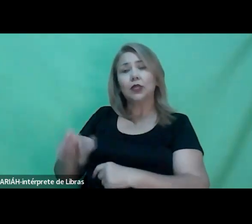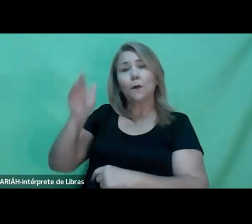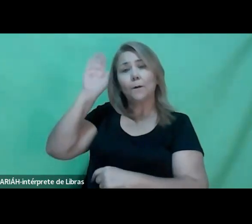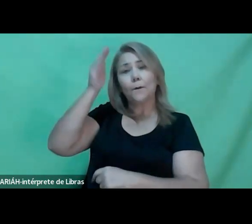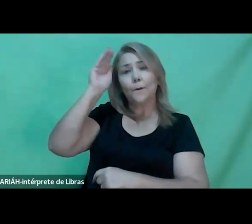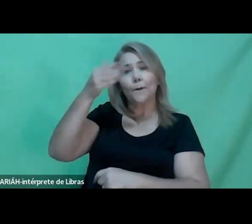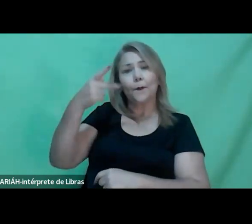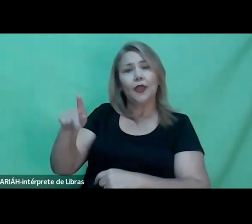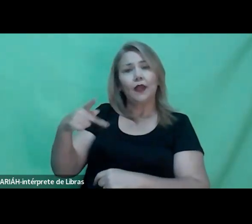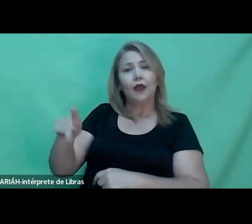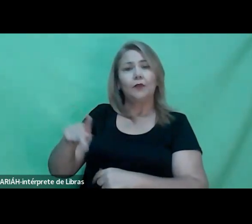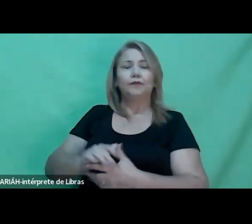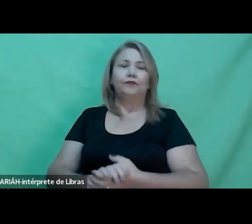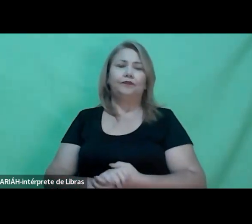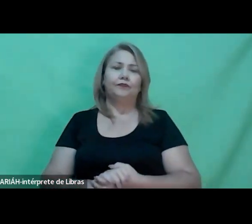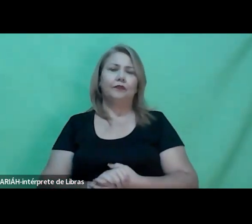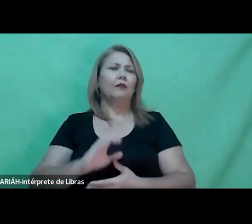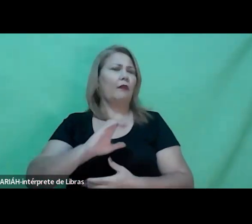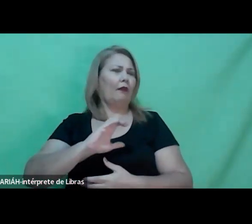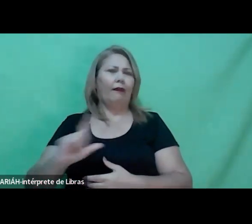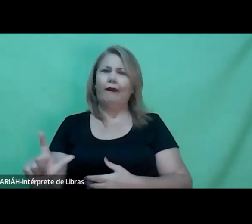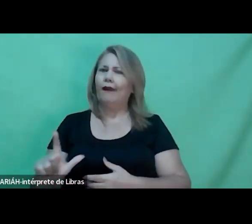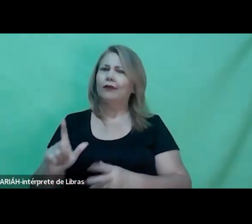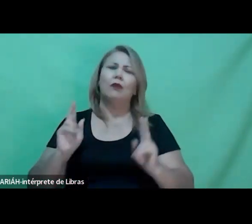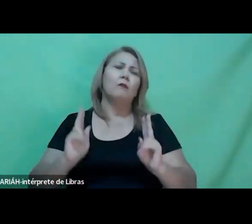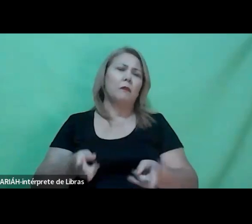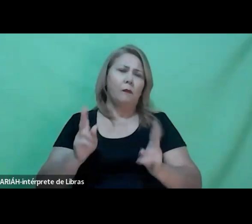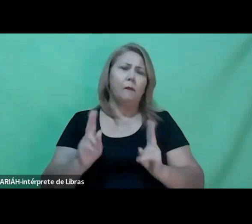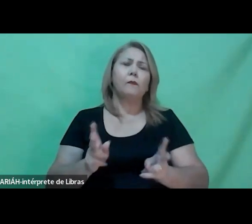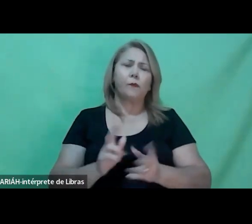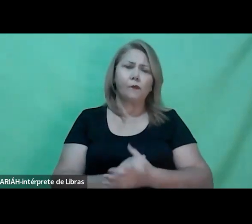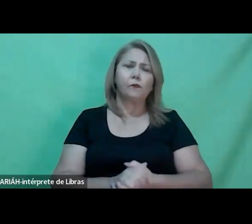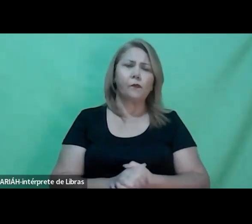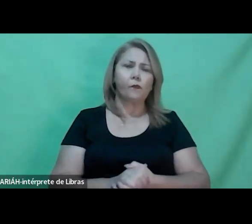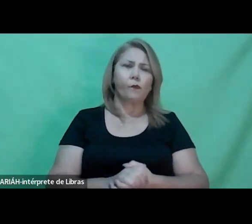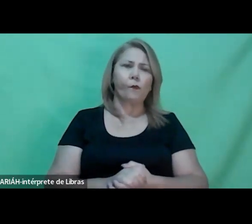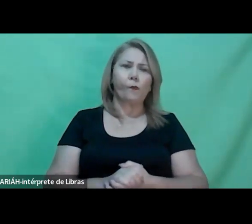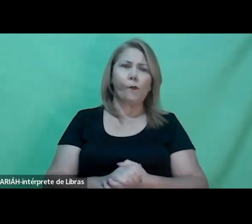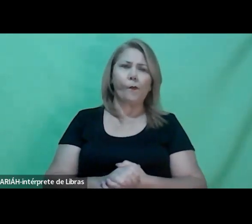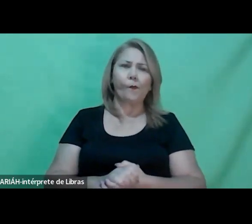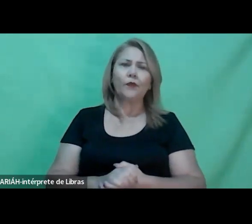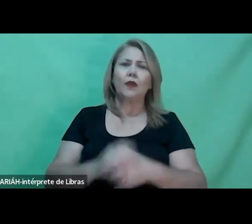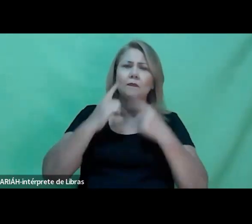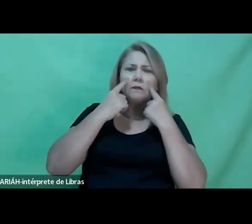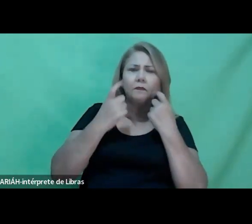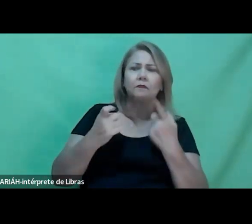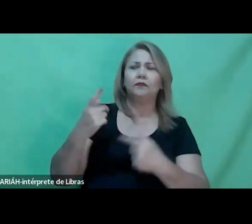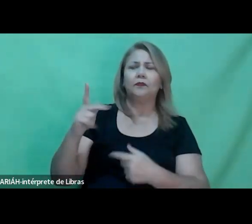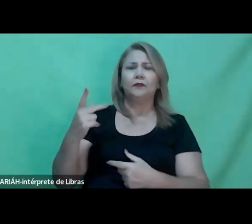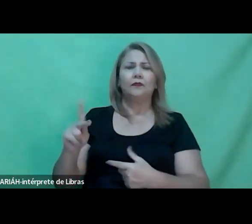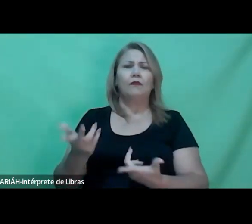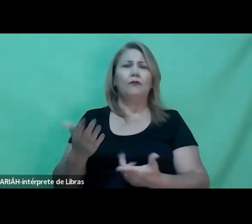sordociega claro yo debo siempre procurar en la medida en que conozco sus intereses e sus